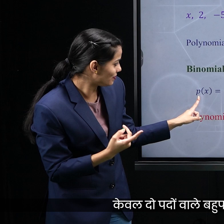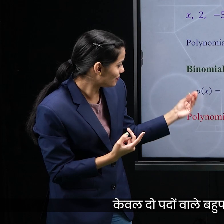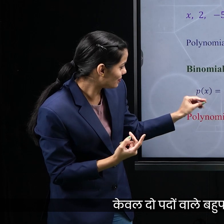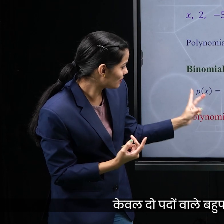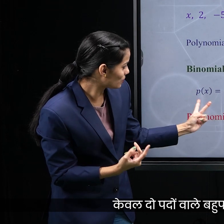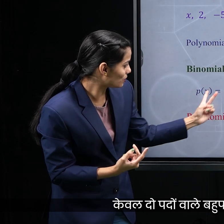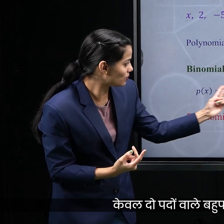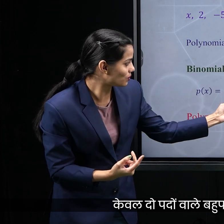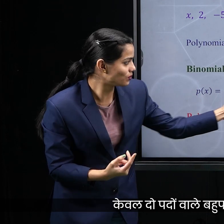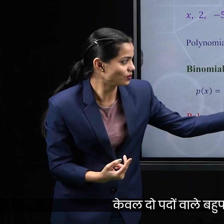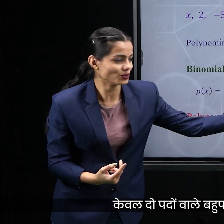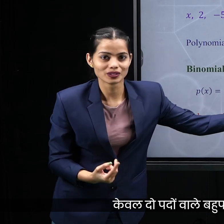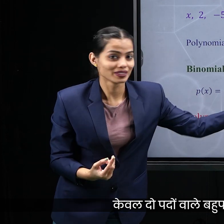2।